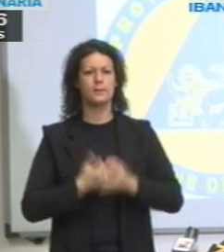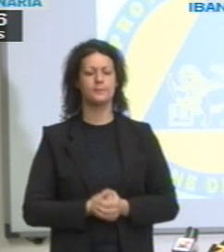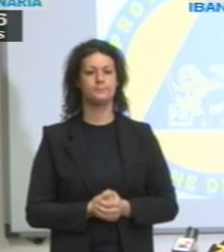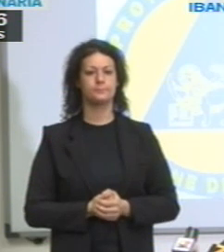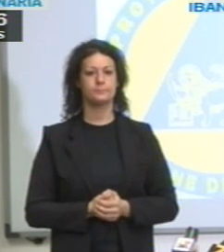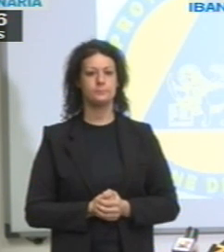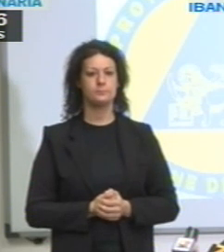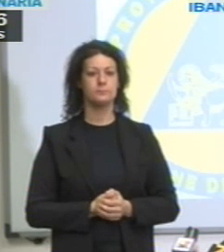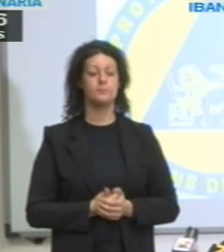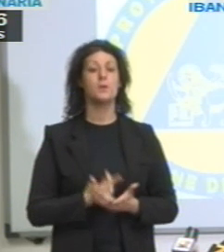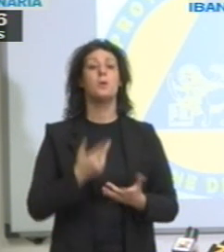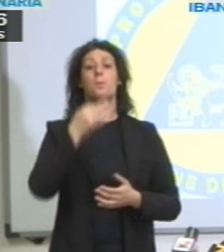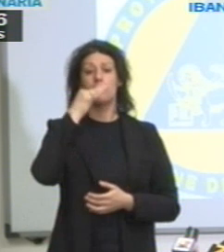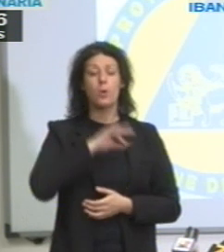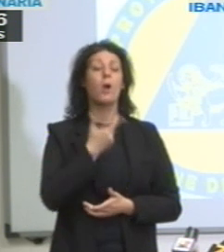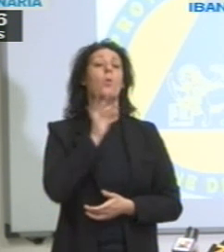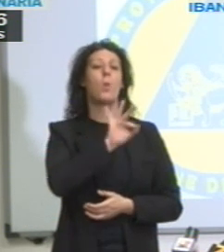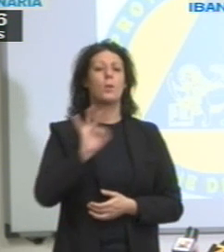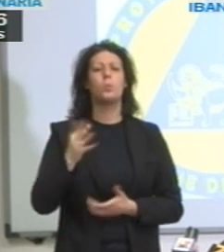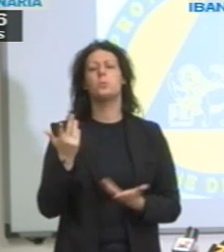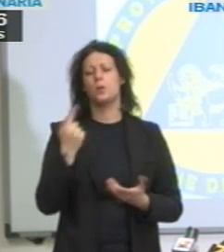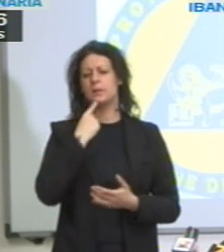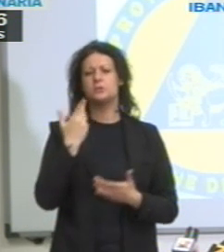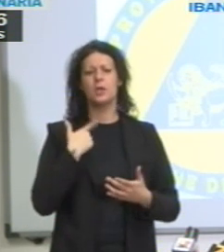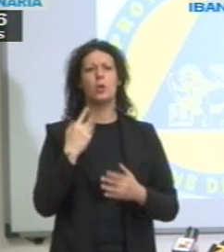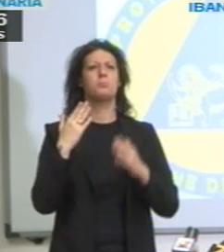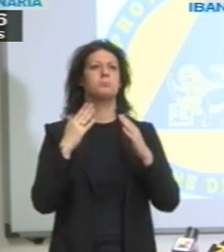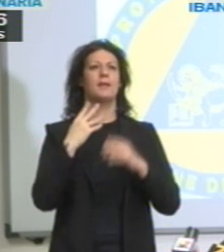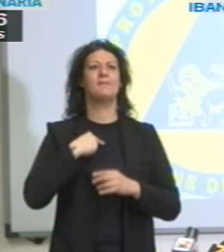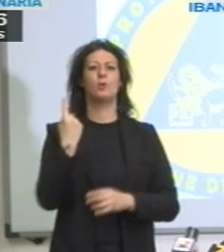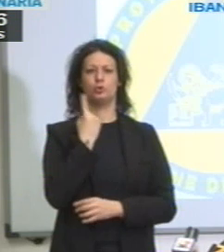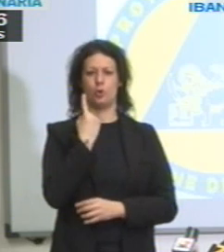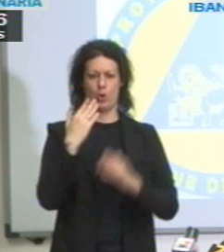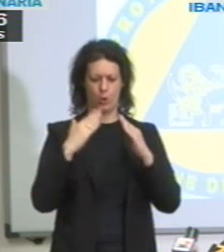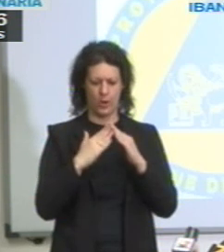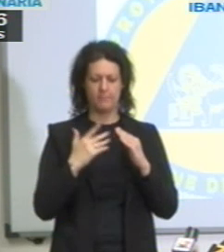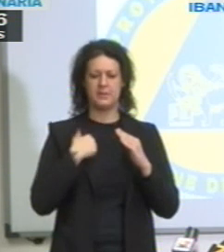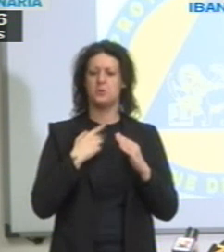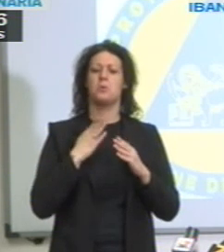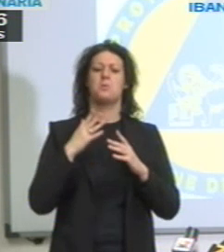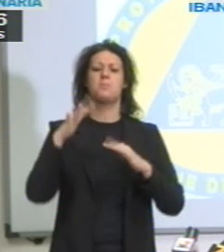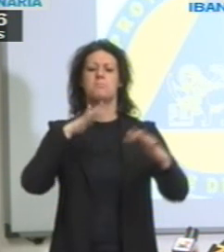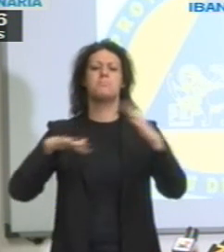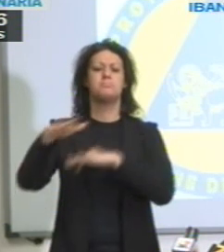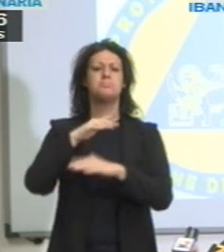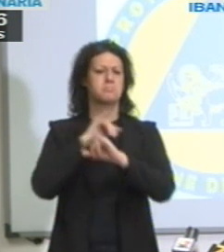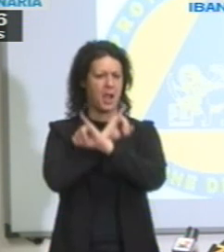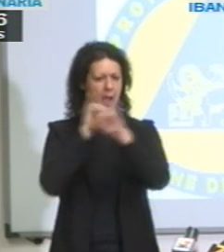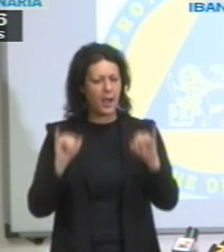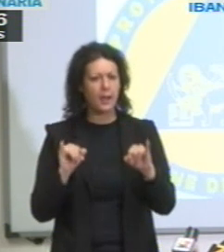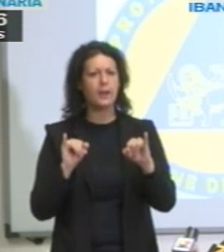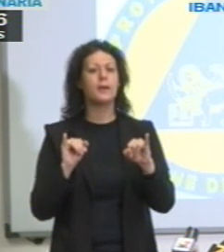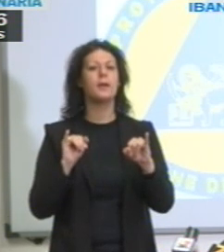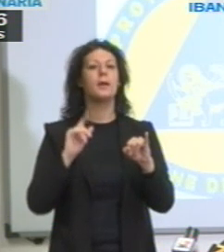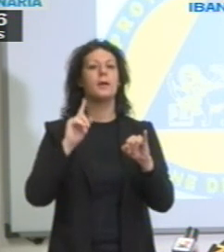da sole queste persone, pur avendo dichiarato di non essere mai andato in mezzo al casino, a bar, eccetera, a piazze piene e quant'altro,